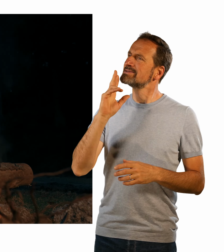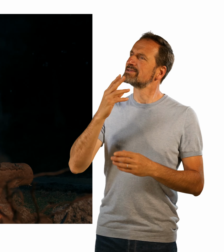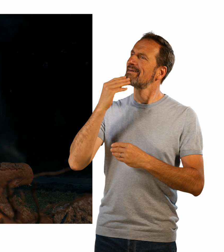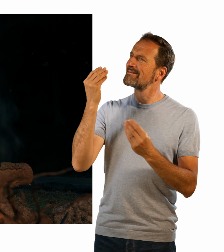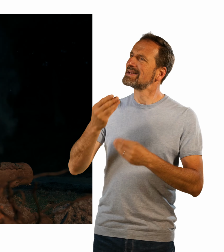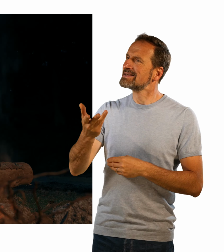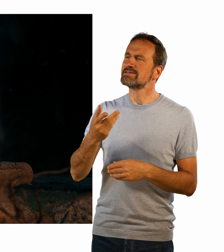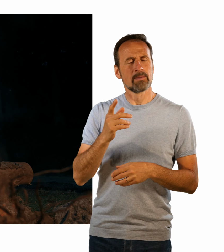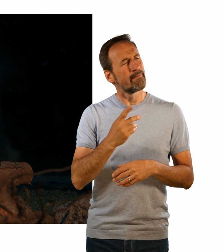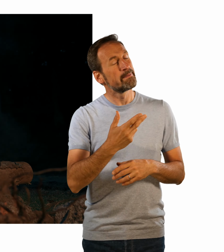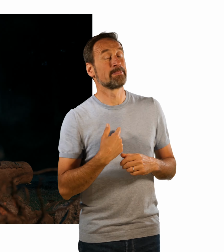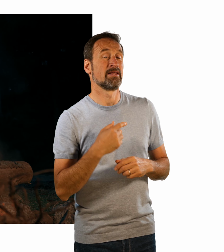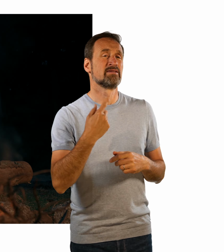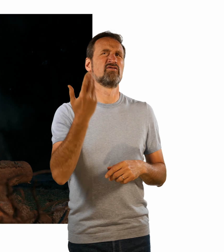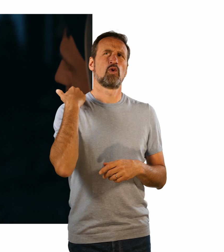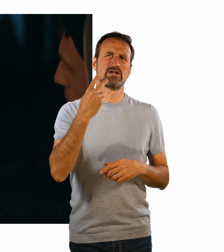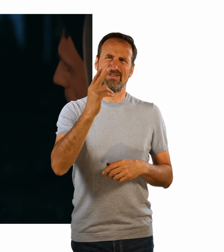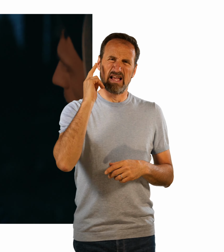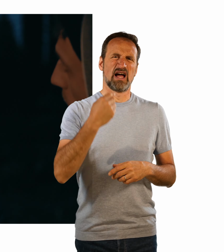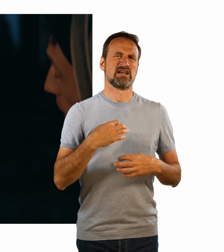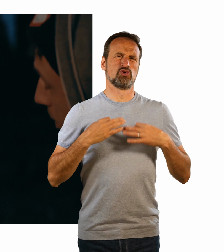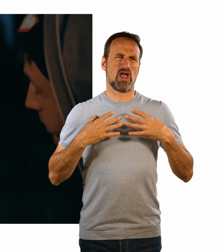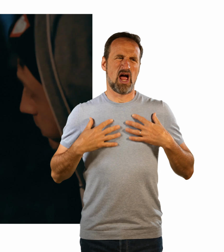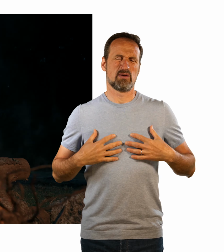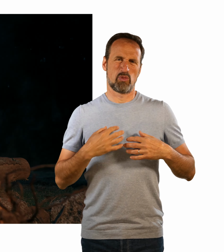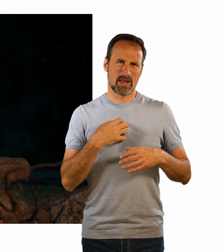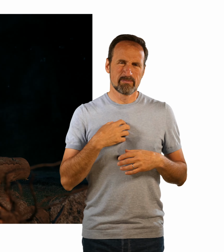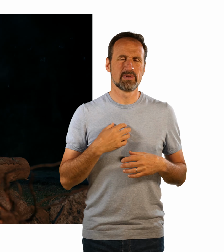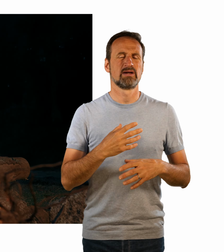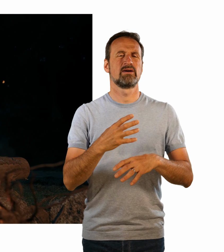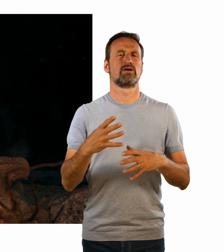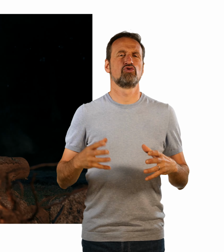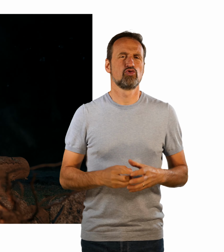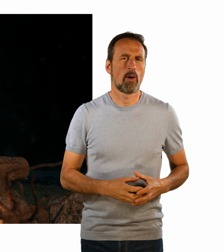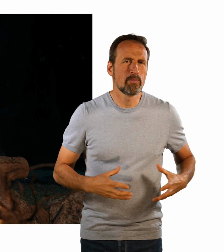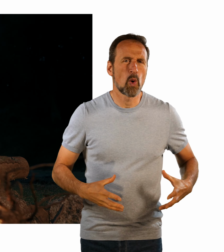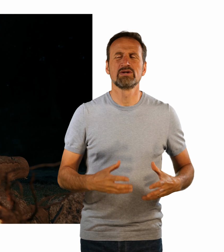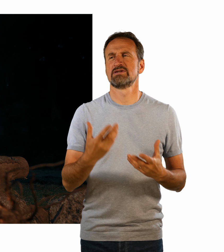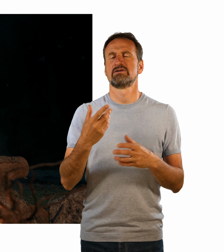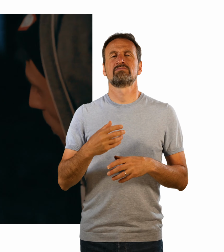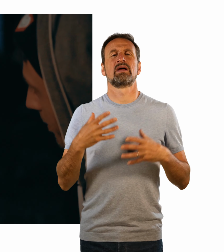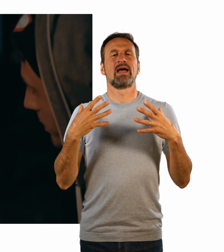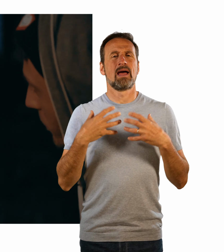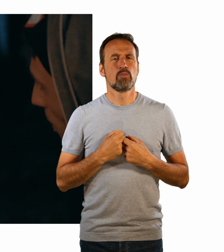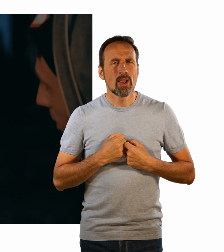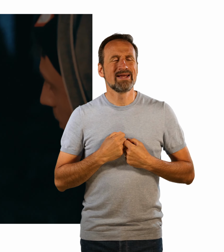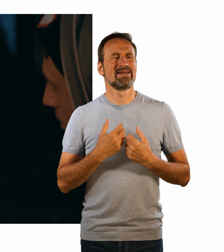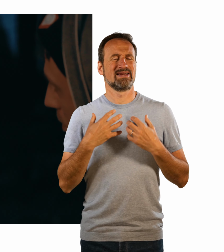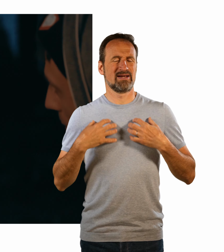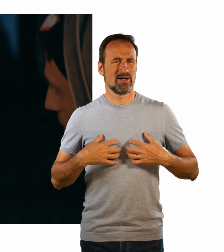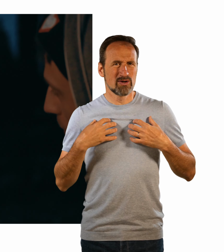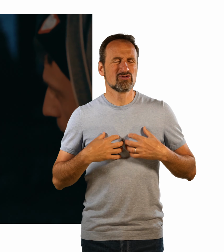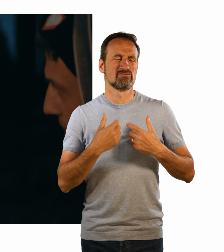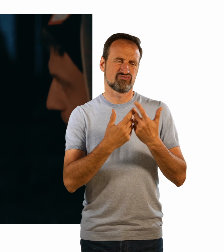Jahren, hatte ich dann gesundheitliche Probleme mit Thrombose, Lungenembolie und so Sachen. Und da wurde mir dann wieder bewusst, ich muss wieder mehr machen, ich muss wieder mehr Und mein